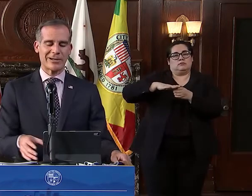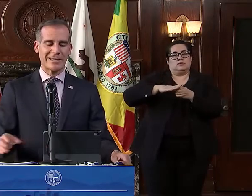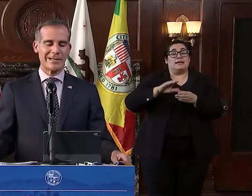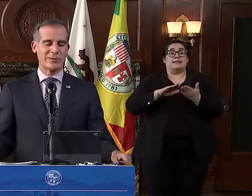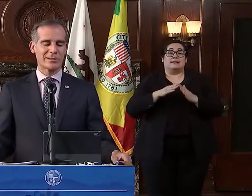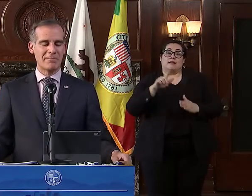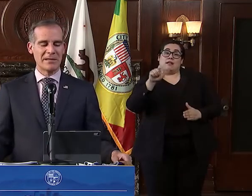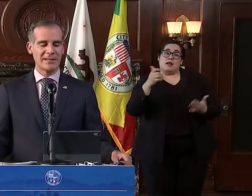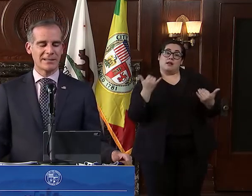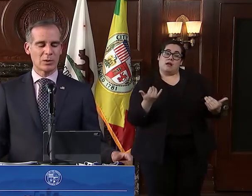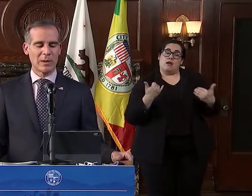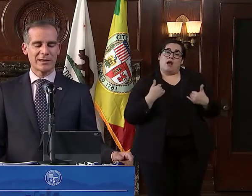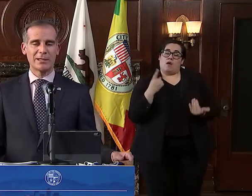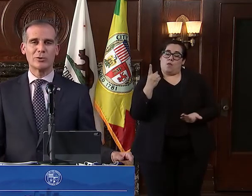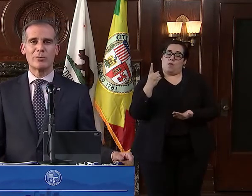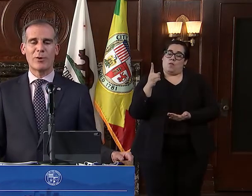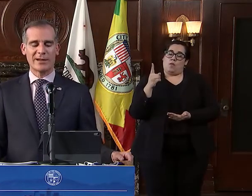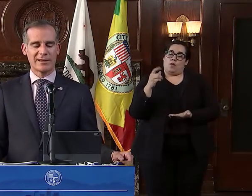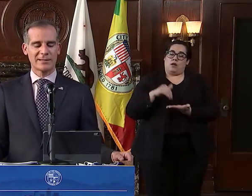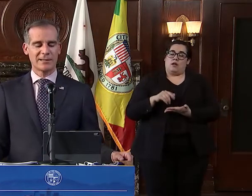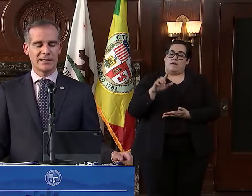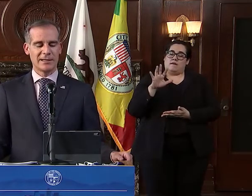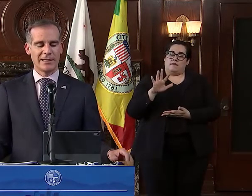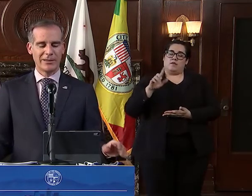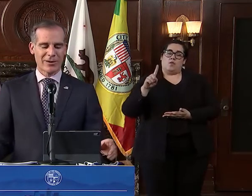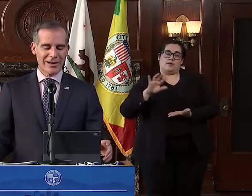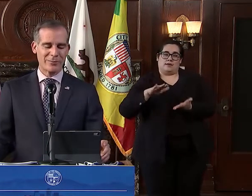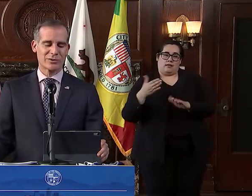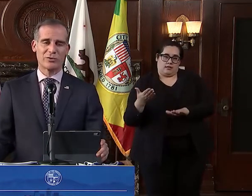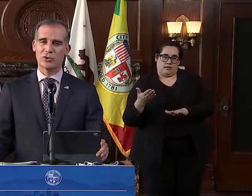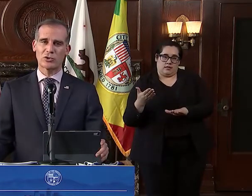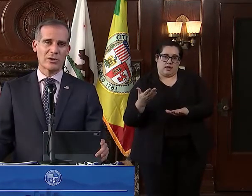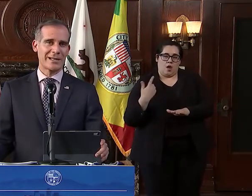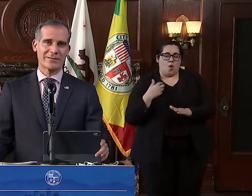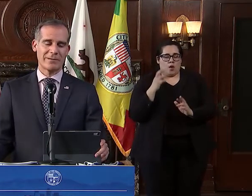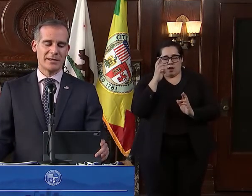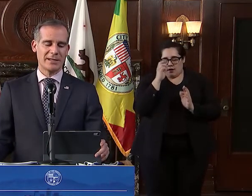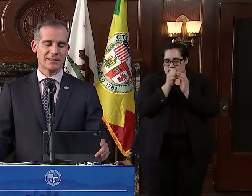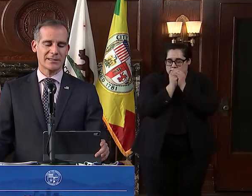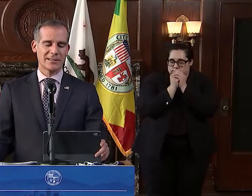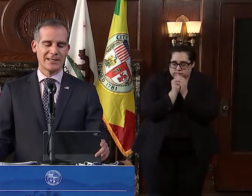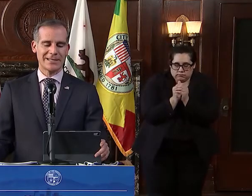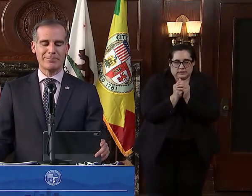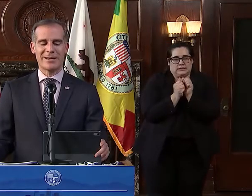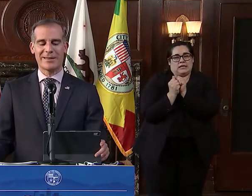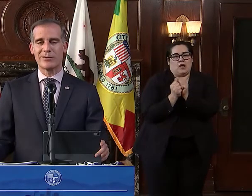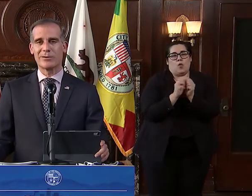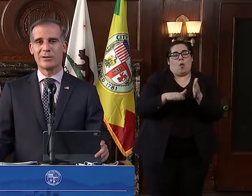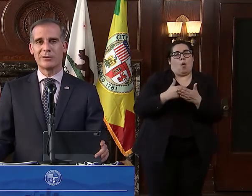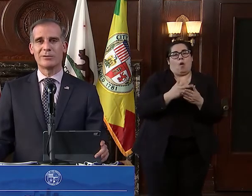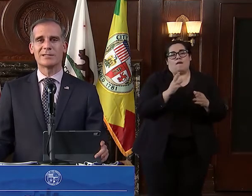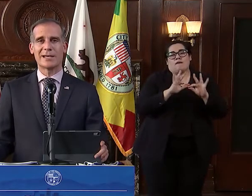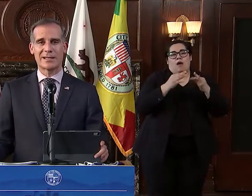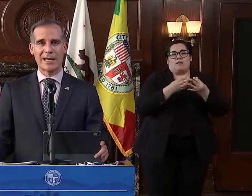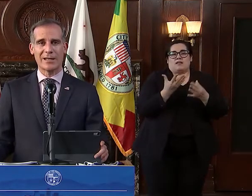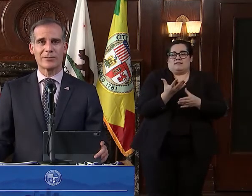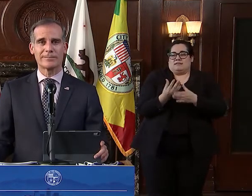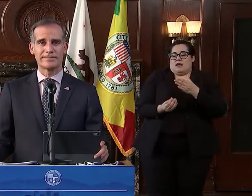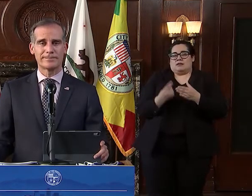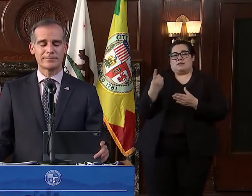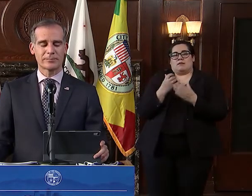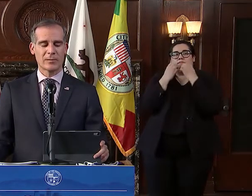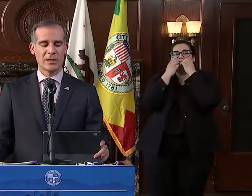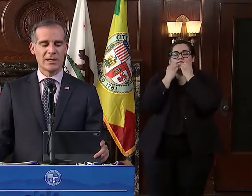Ángeles ahora tenemos 1,051 muertes y oramos con todas las familias quienes han perdido un ser